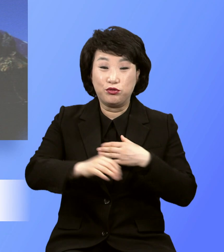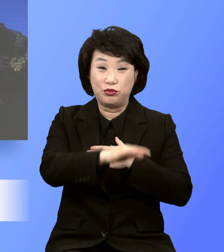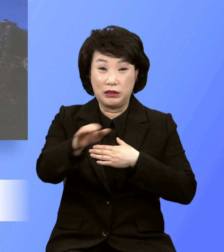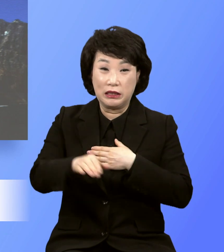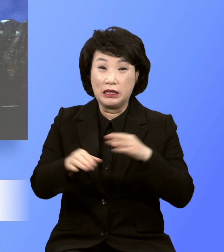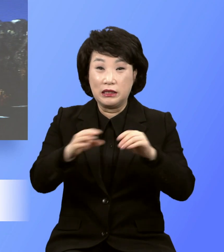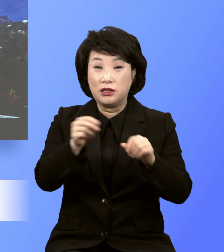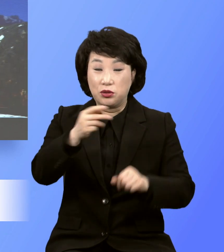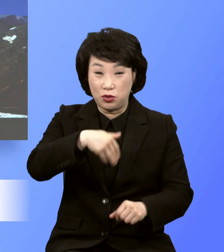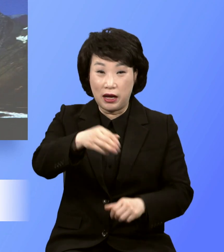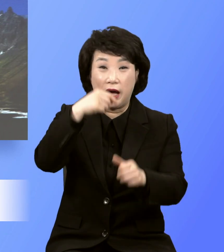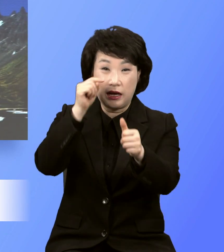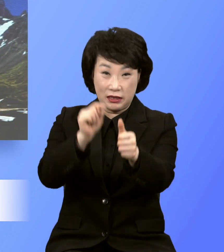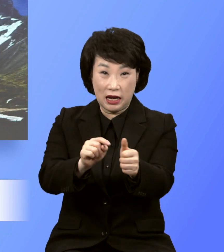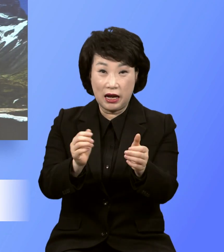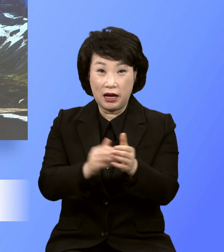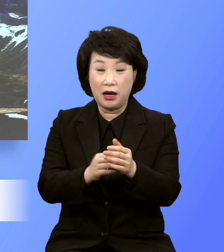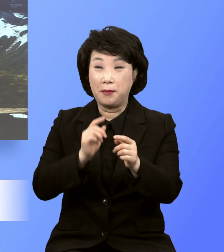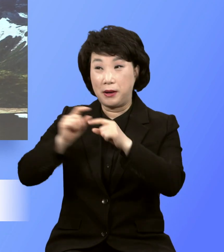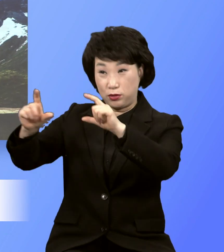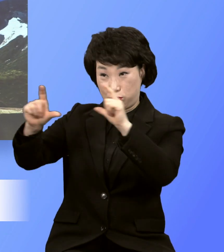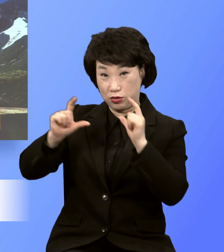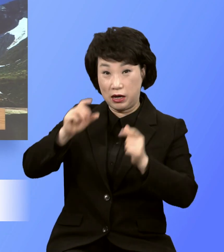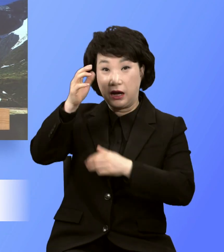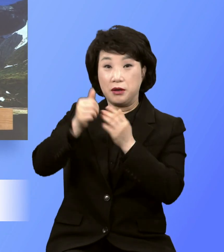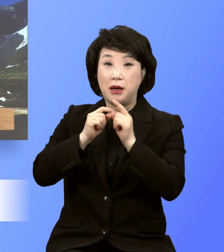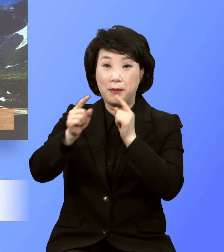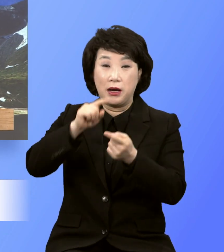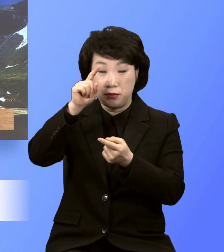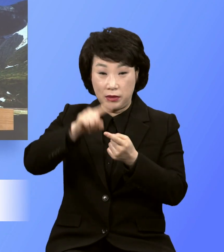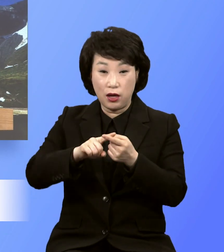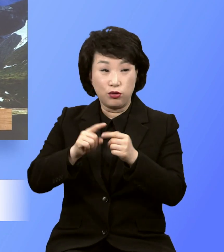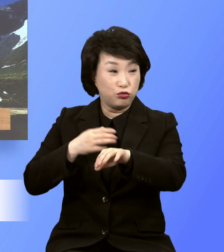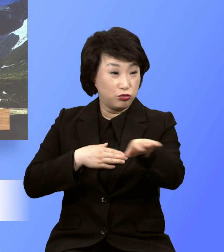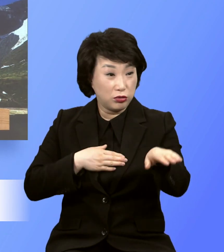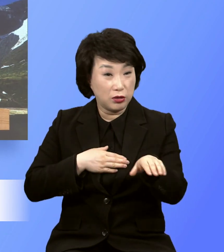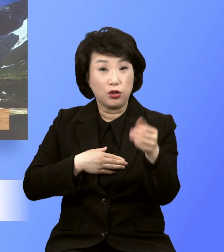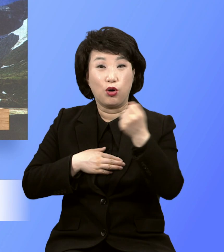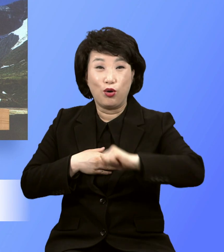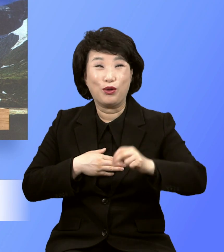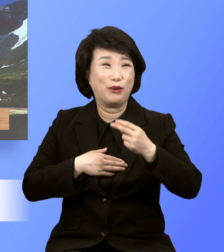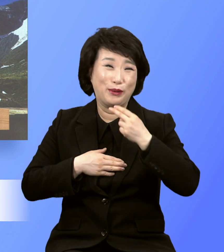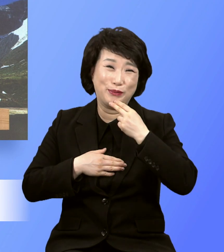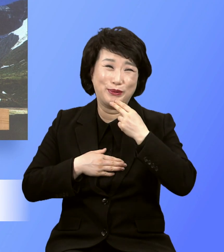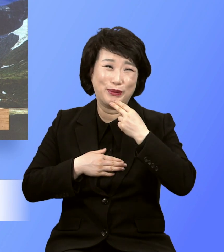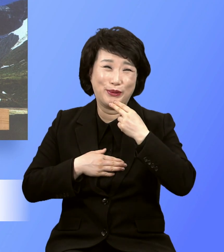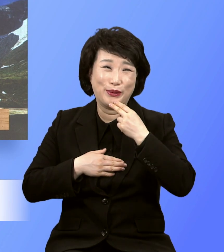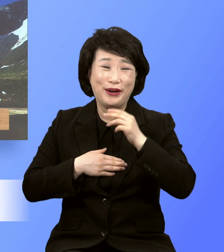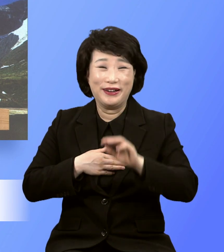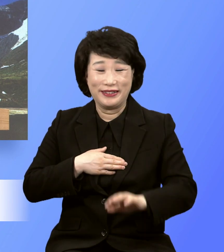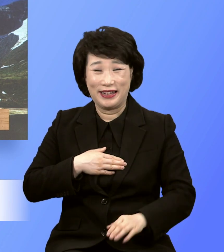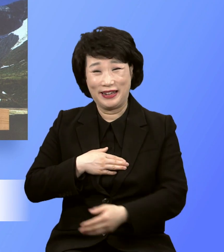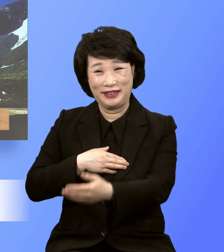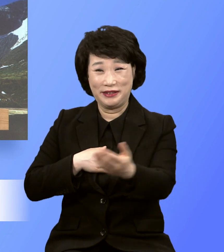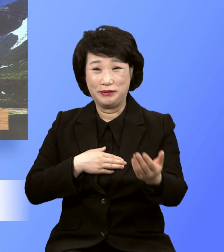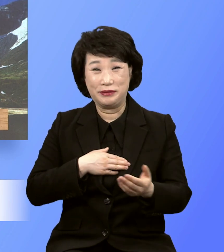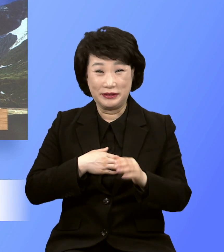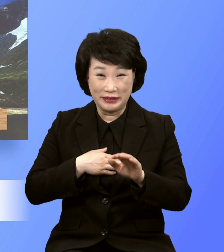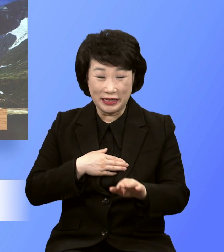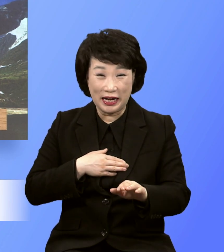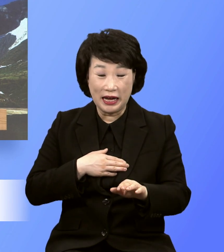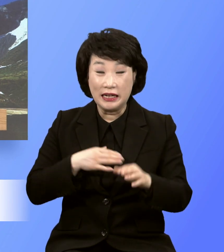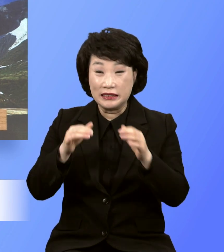돌아갈지니라 말씀하신 하나님 말씀을 거역할 사람은 아무도 없으니